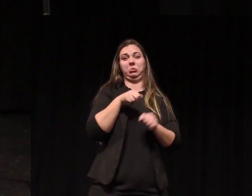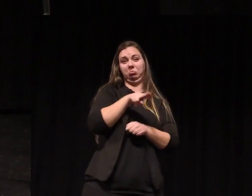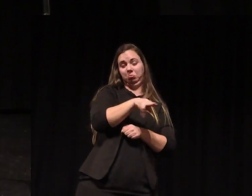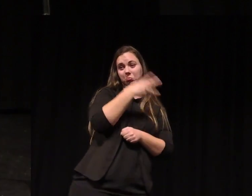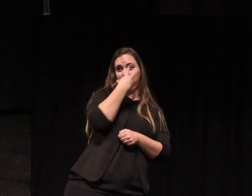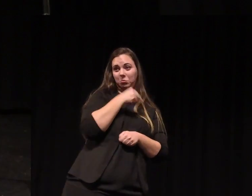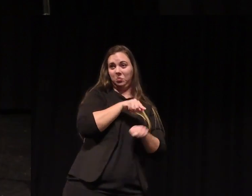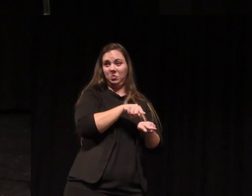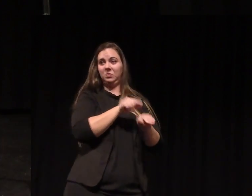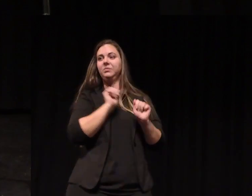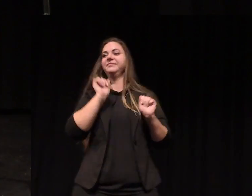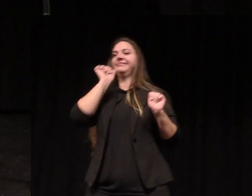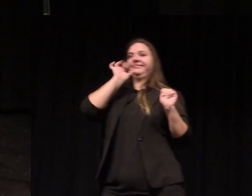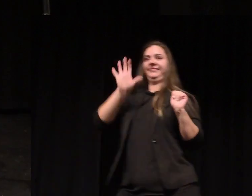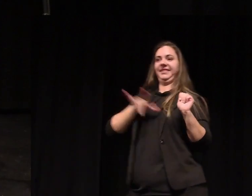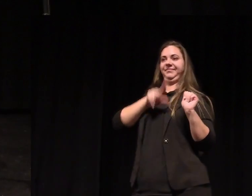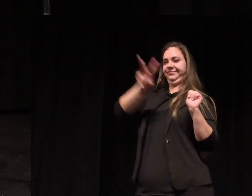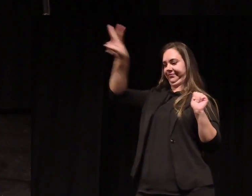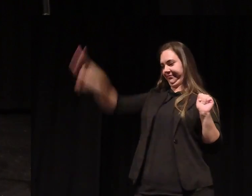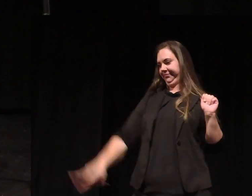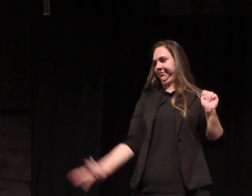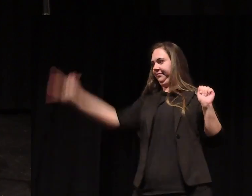La vieille femme le regarde.